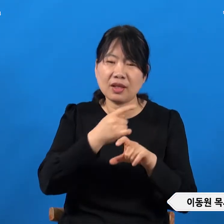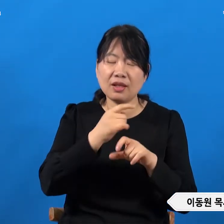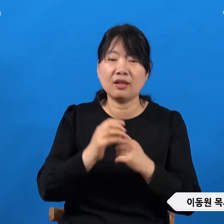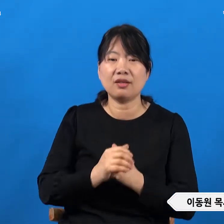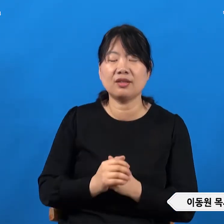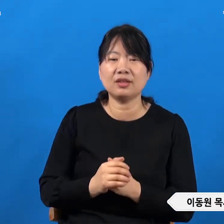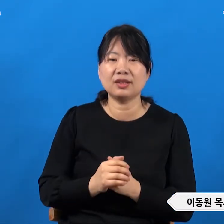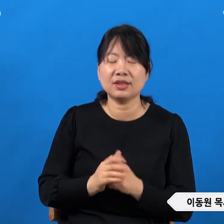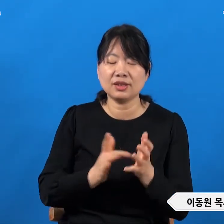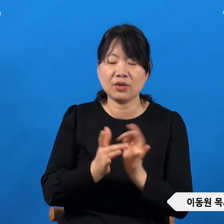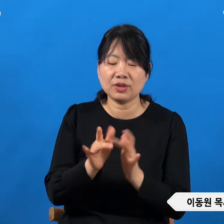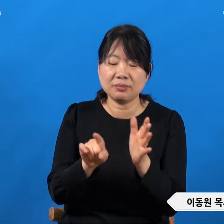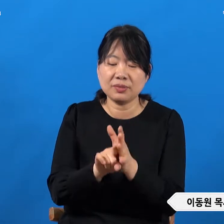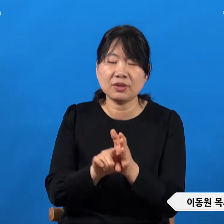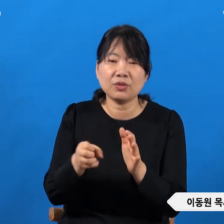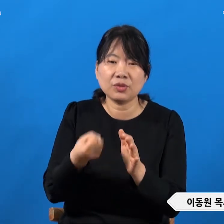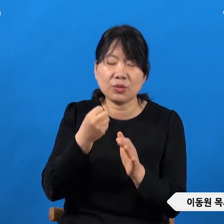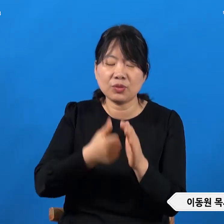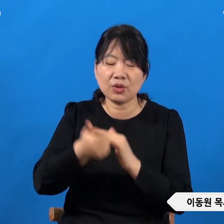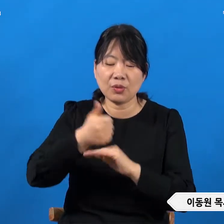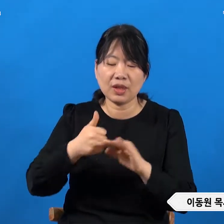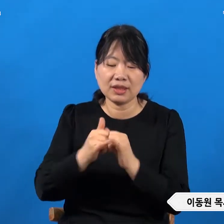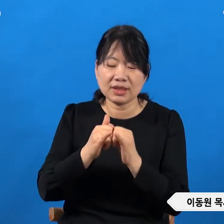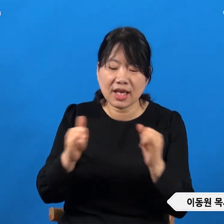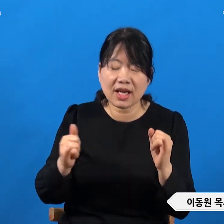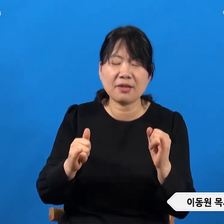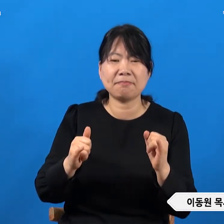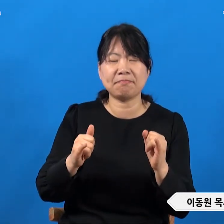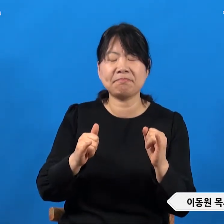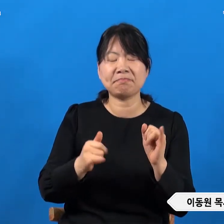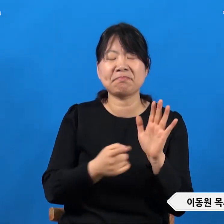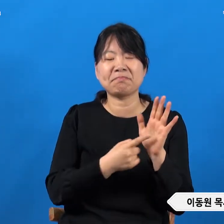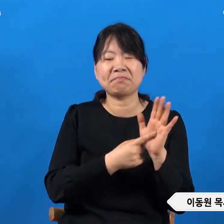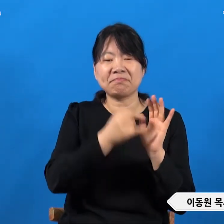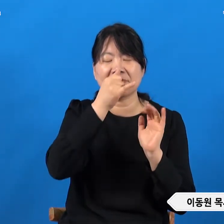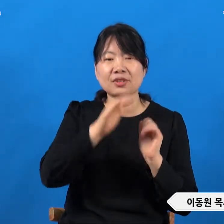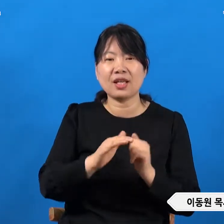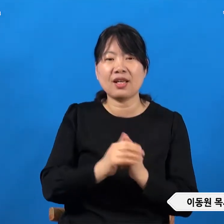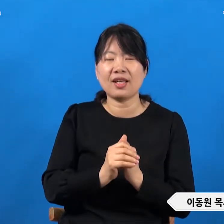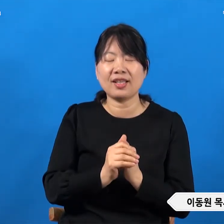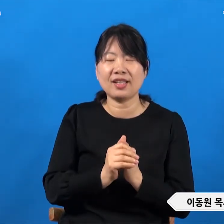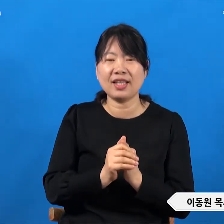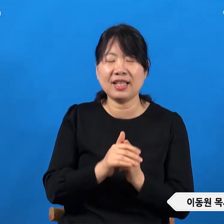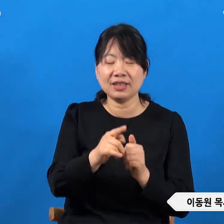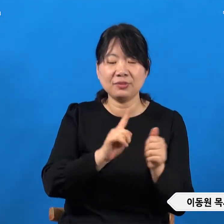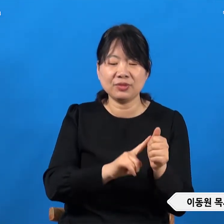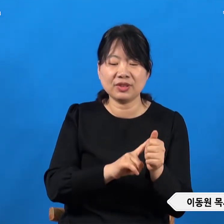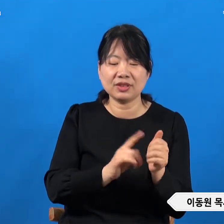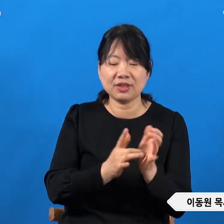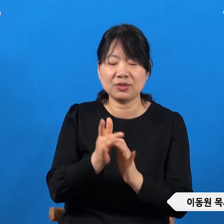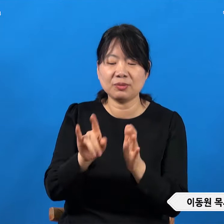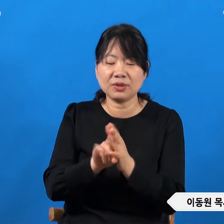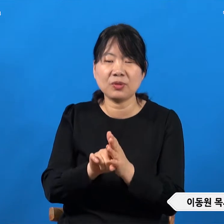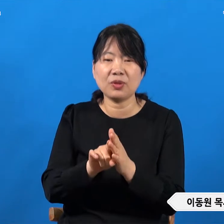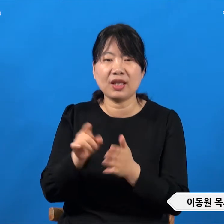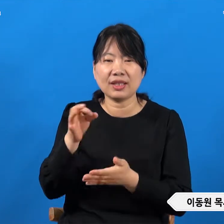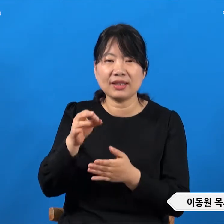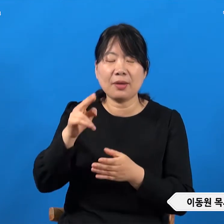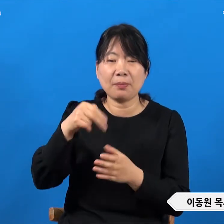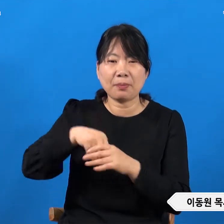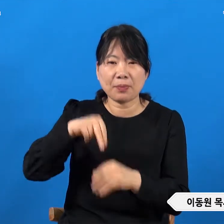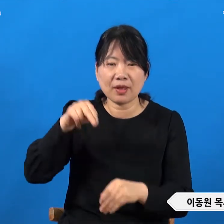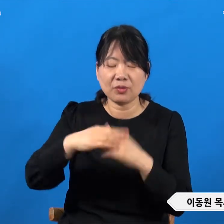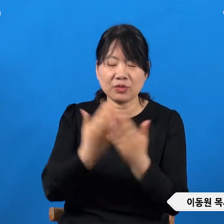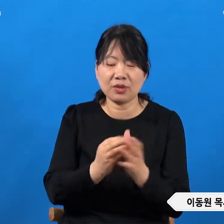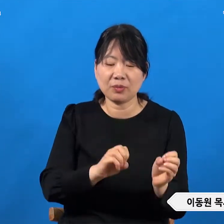간증시간 가지면 예수 믿고 성공한 사람들 내세우는데 이분은 예수 믿고 가산 탕진하고 모든 것을